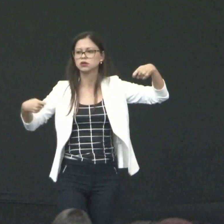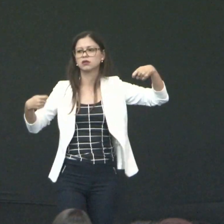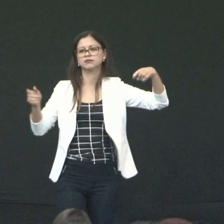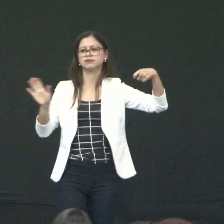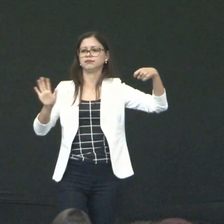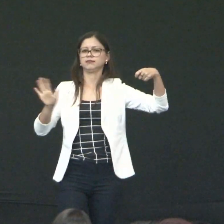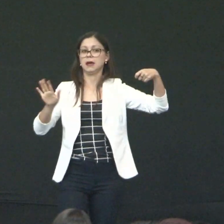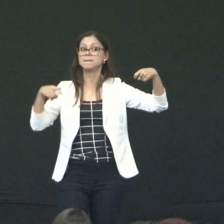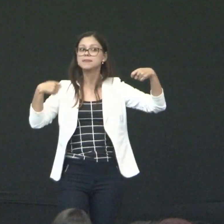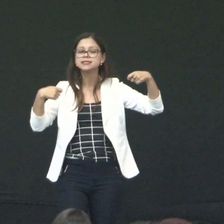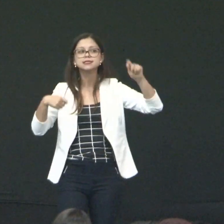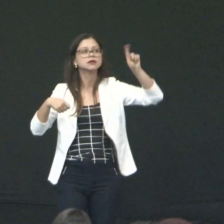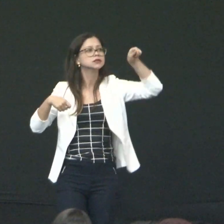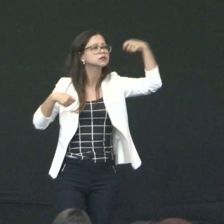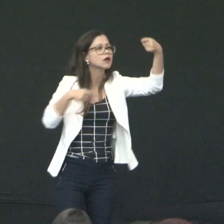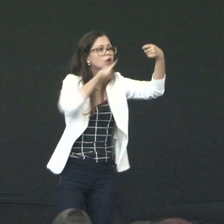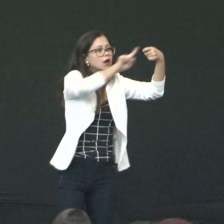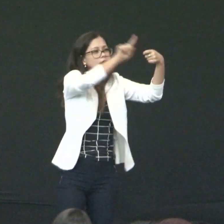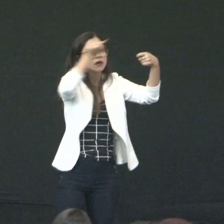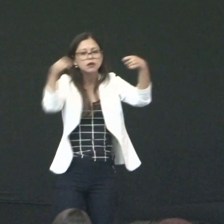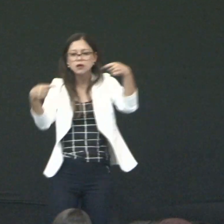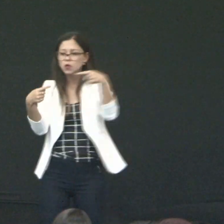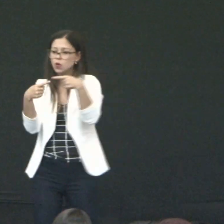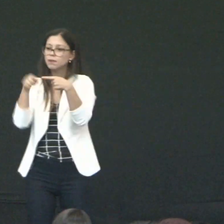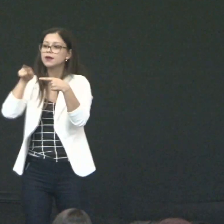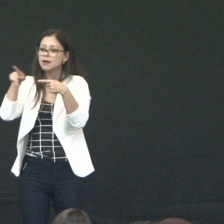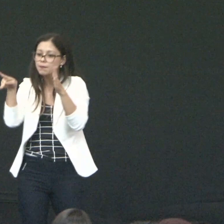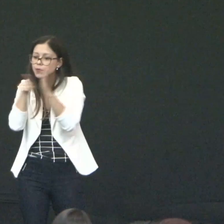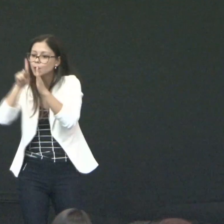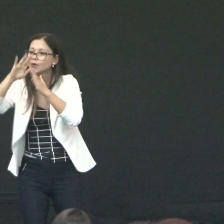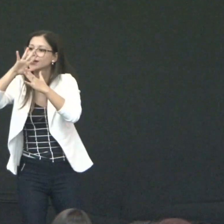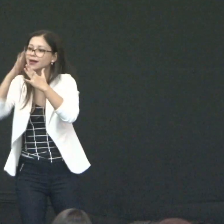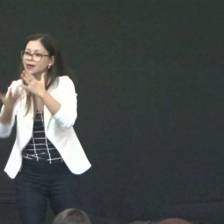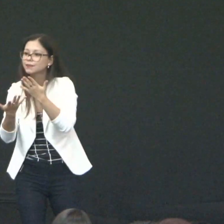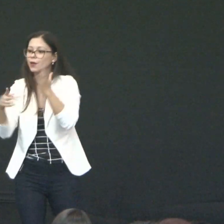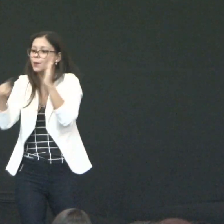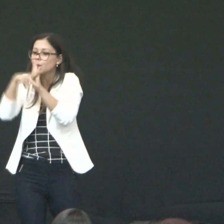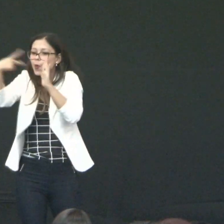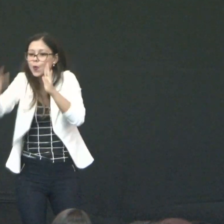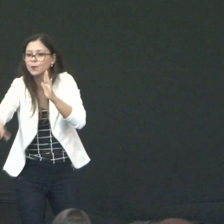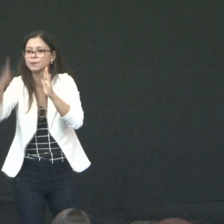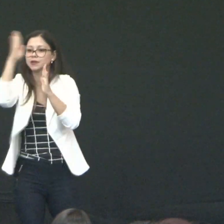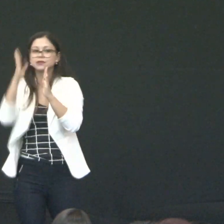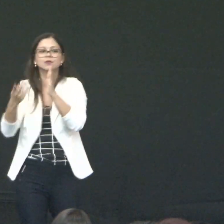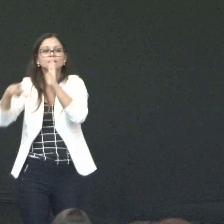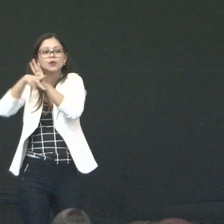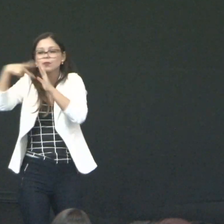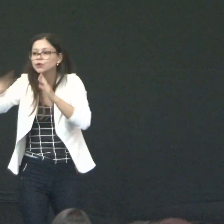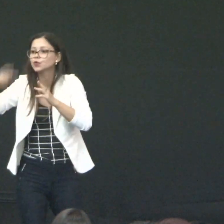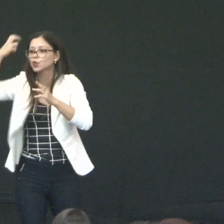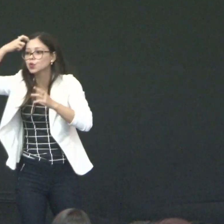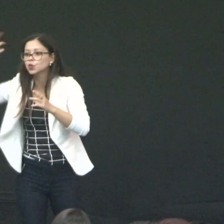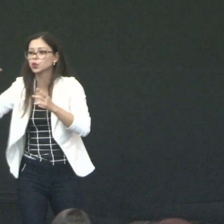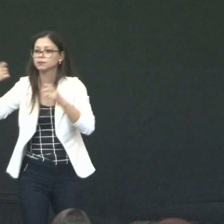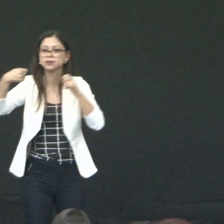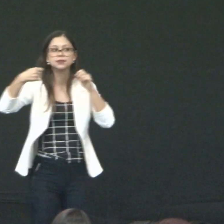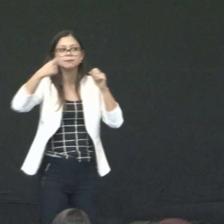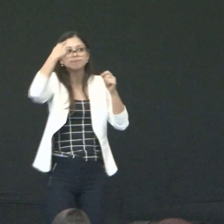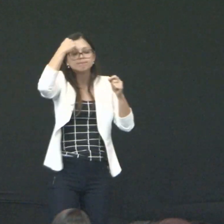são utilizados nos sinais internacionais. Inclusive porque não existe uma correspondência muito binária entre o sinal que é